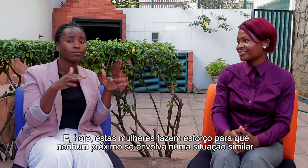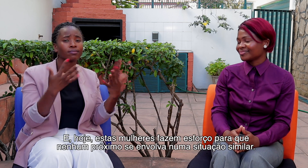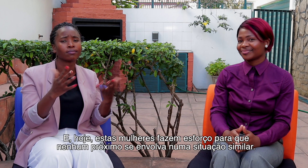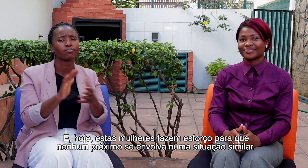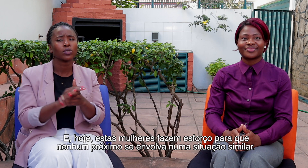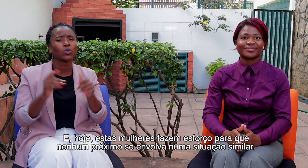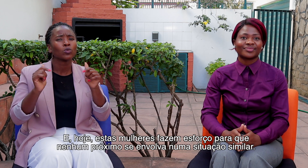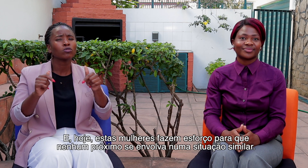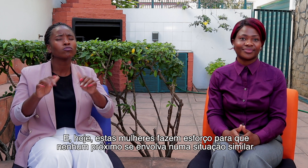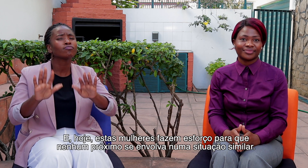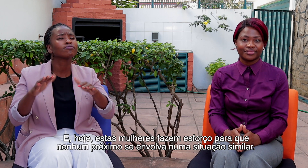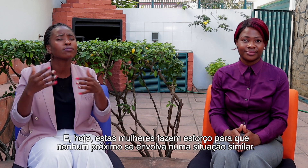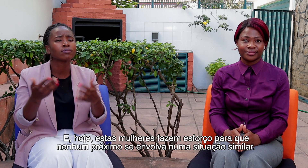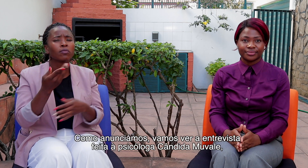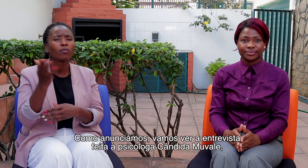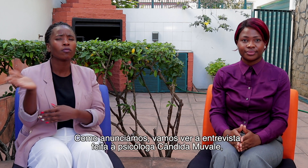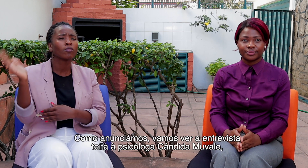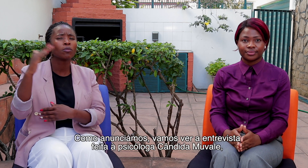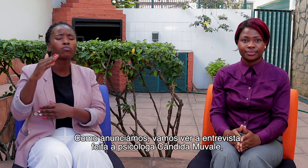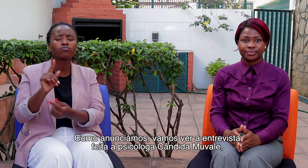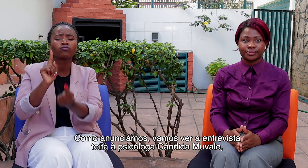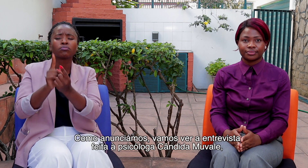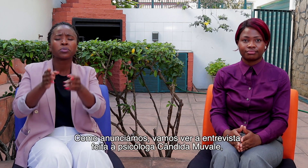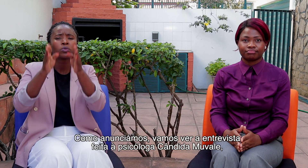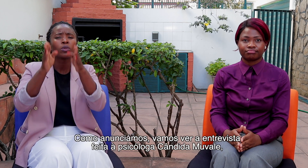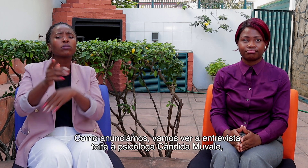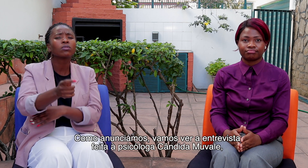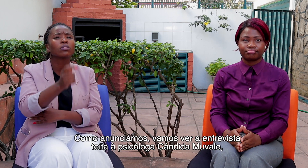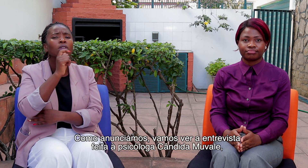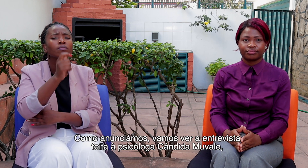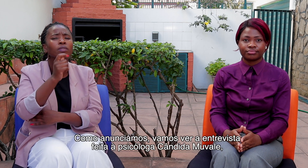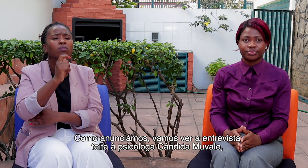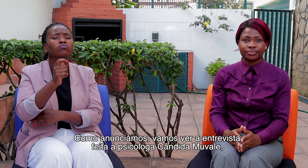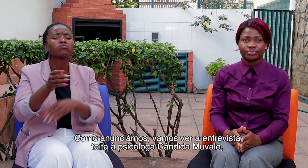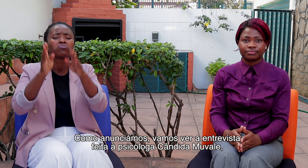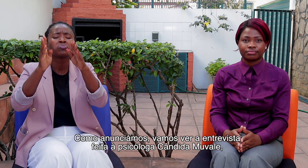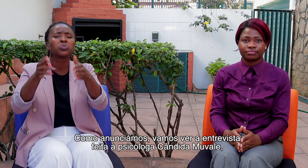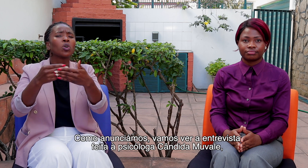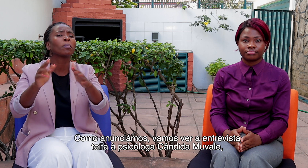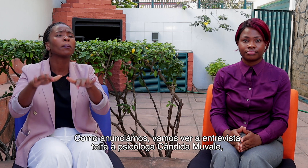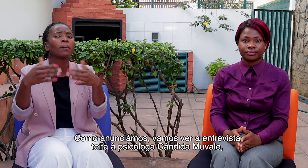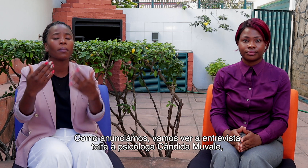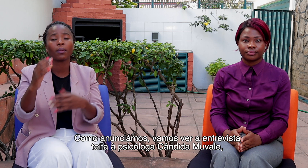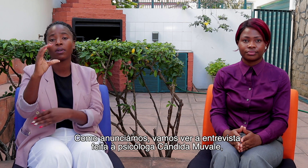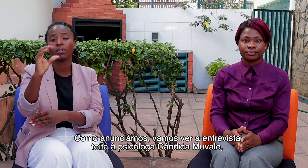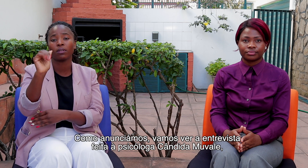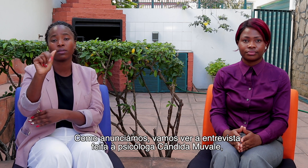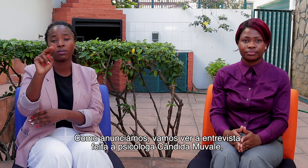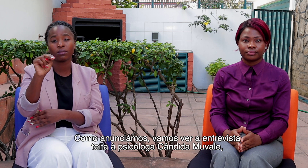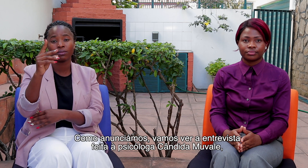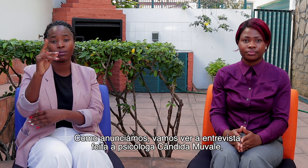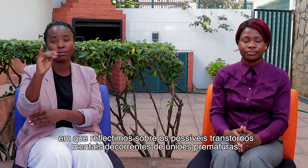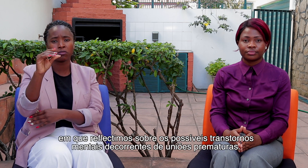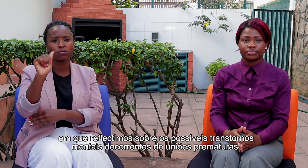se envolva numa situação similar. Como anunciamos, vamos ver a entrevista feita à psicóloga Cândida